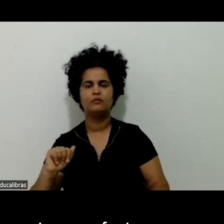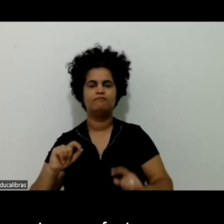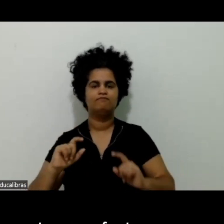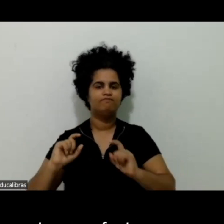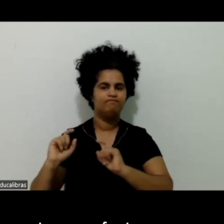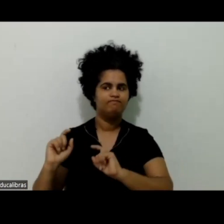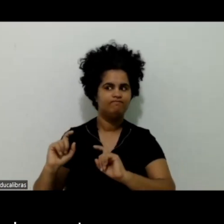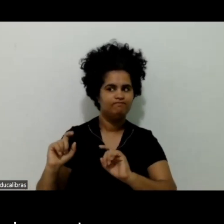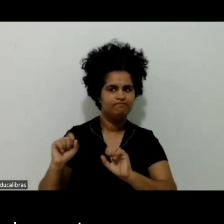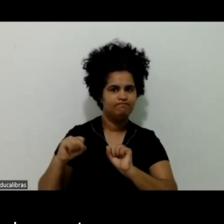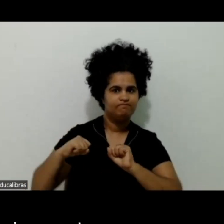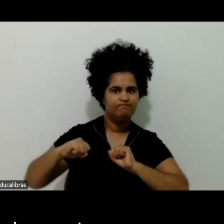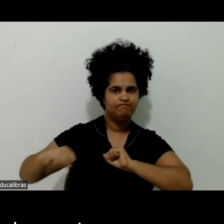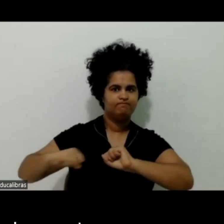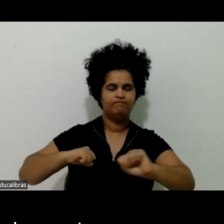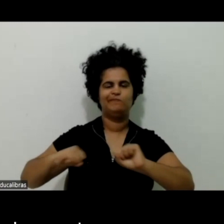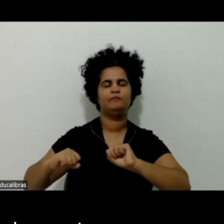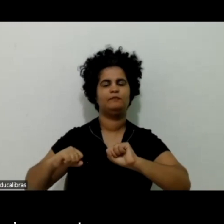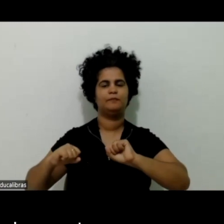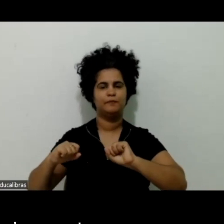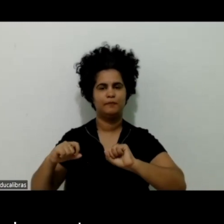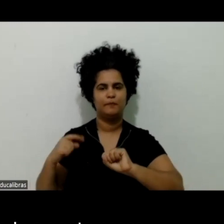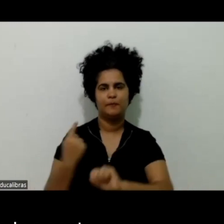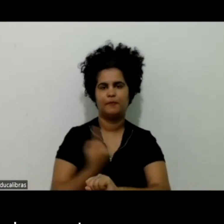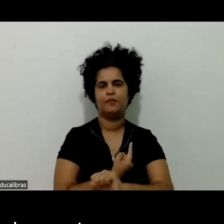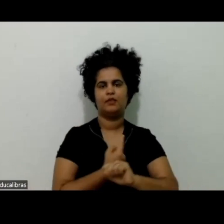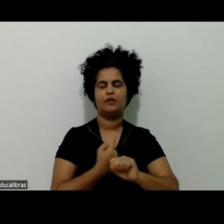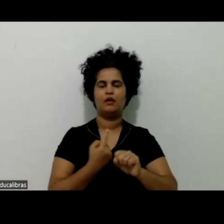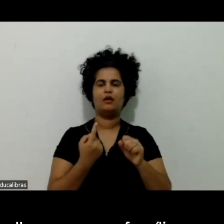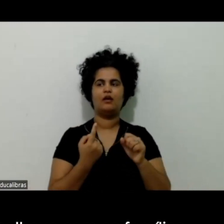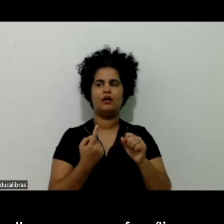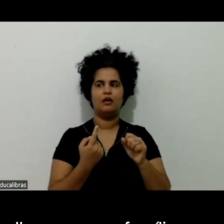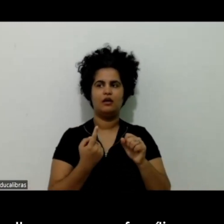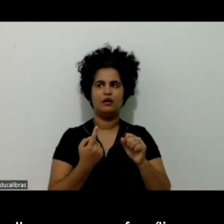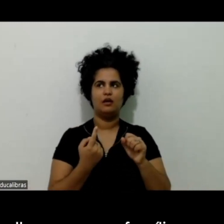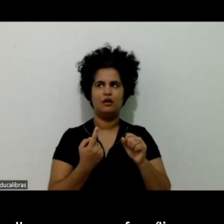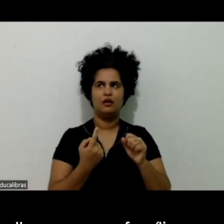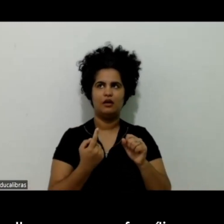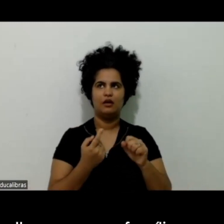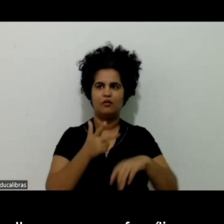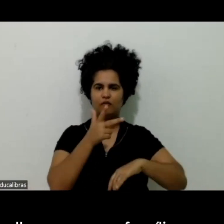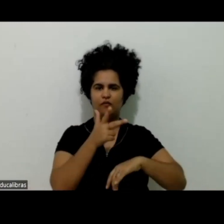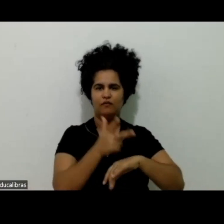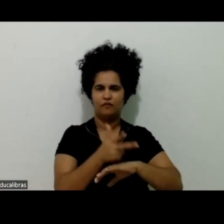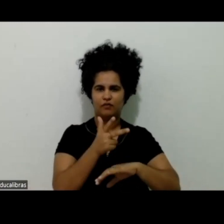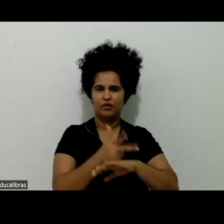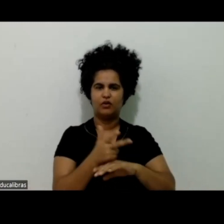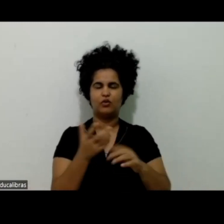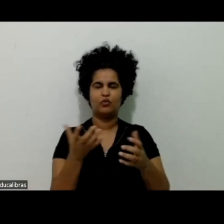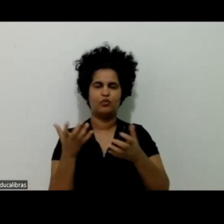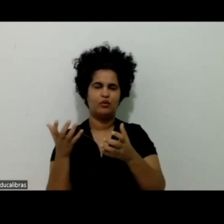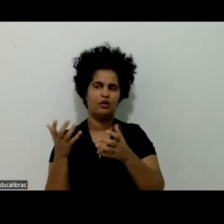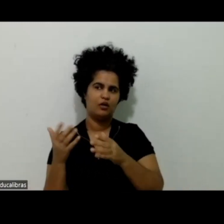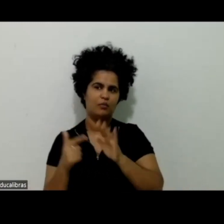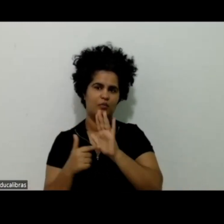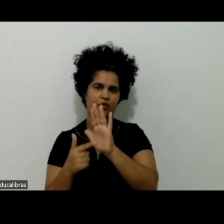nos afaste, né, das nossas raízes desde quando a gente nasce, né? Inclusive, tem um vídeo que eu sempre trabalhava com as famílias no